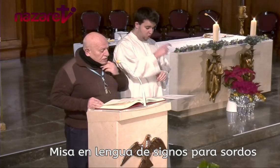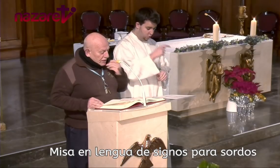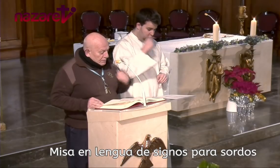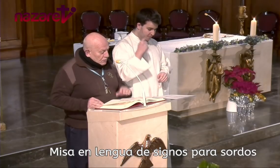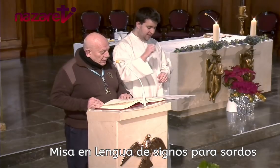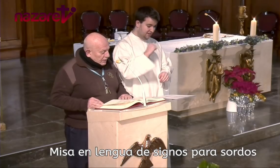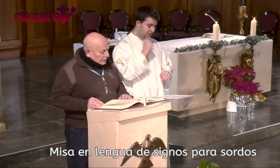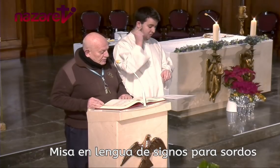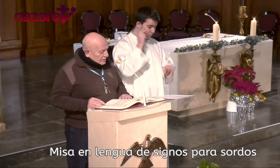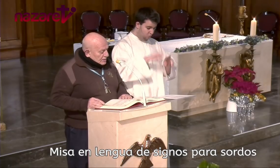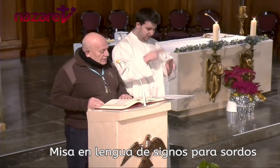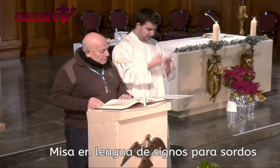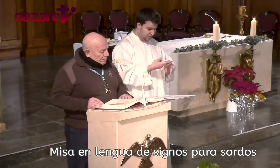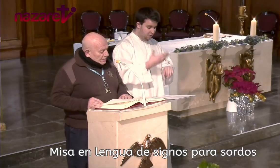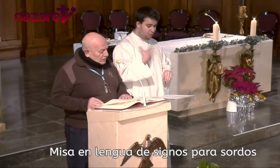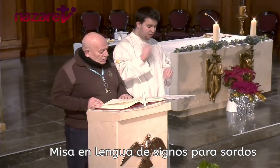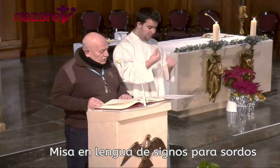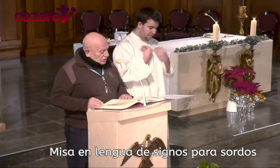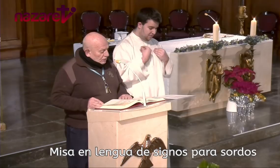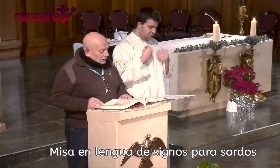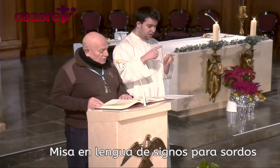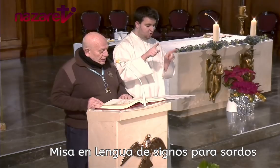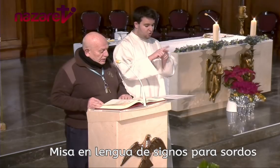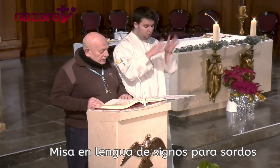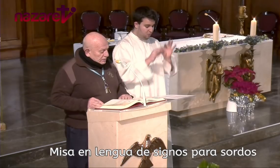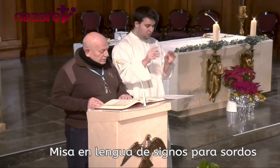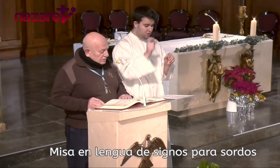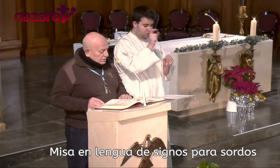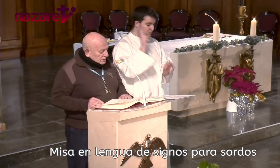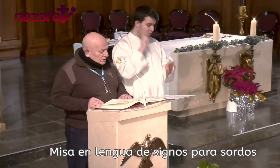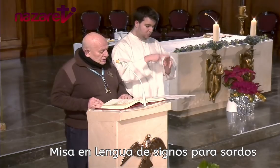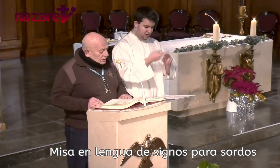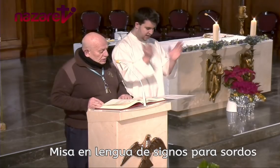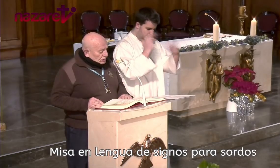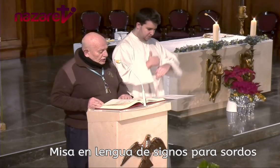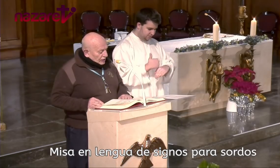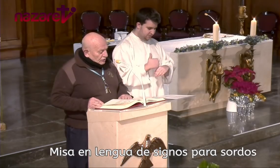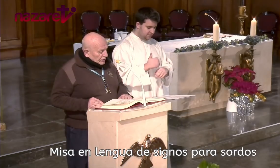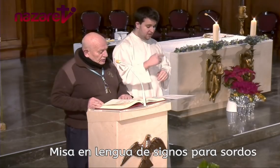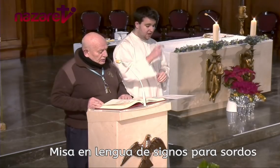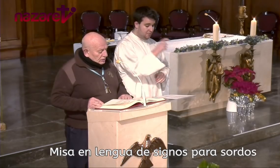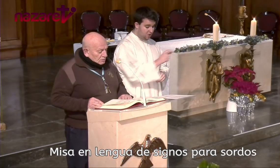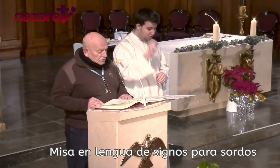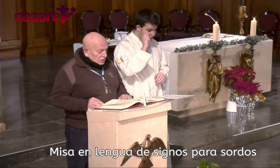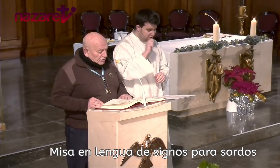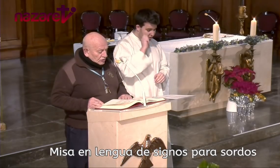tienen mujer vivan como si no la tuvieran, los que lloran como si no